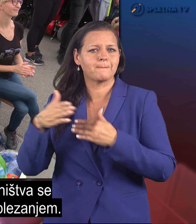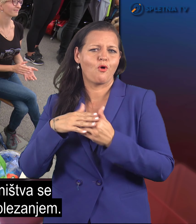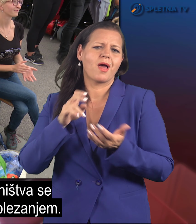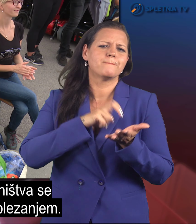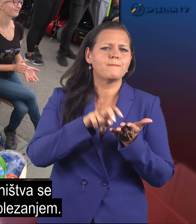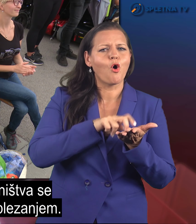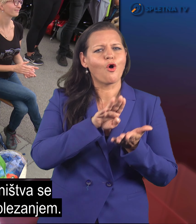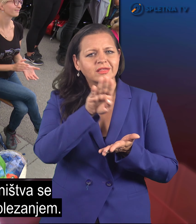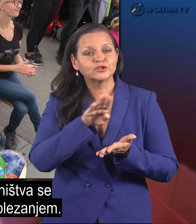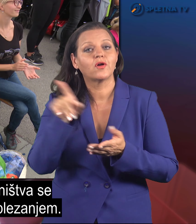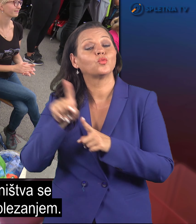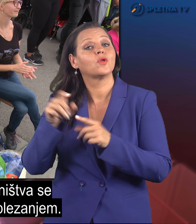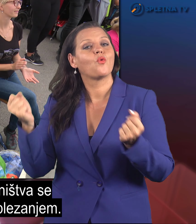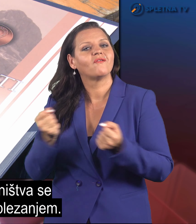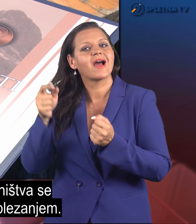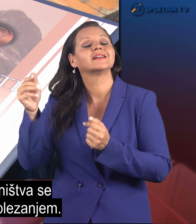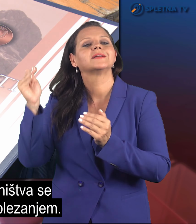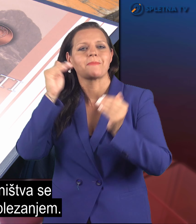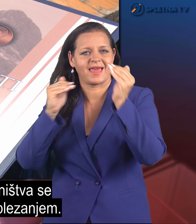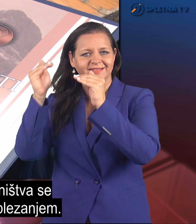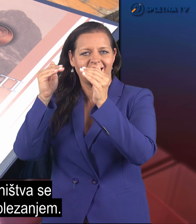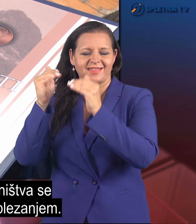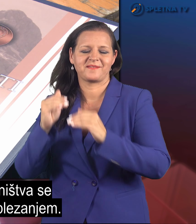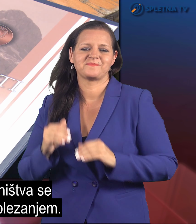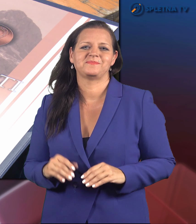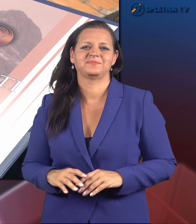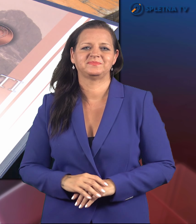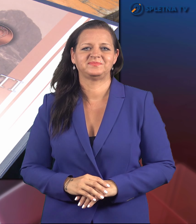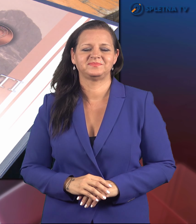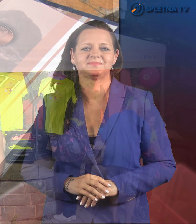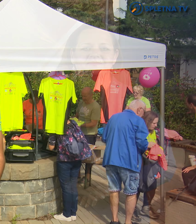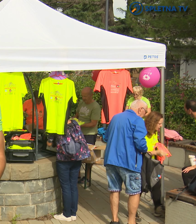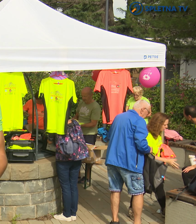Poleg pohodništva se ukvarja tudi s plezanjem.